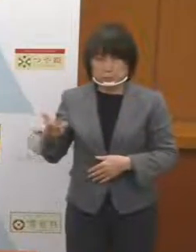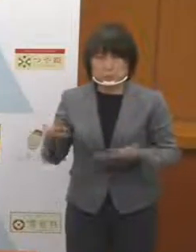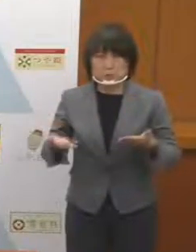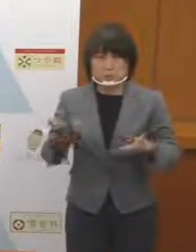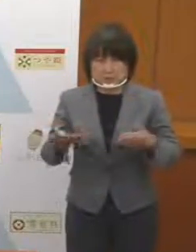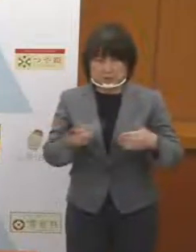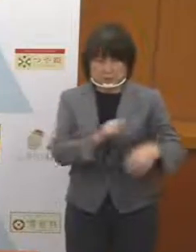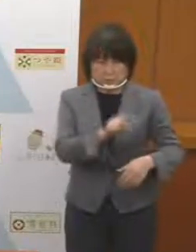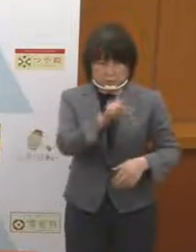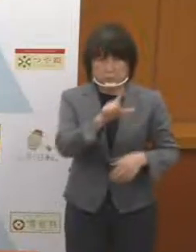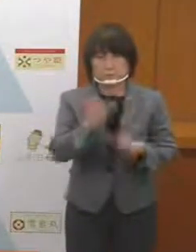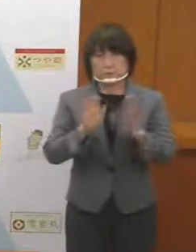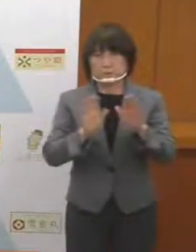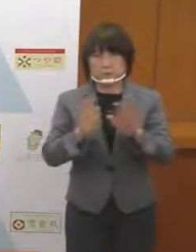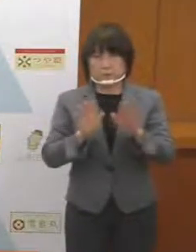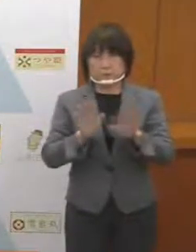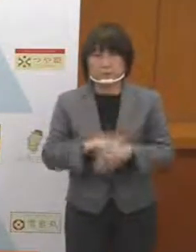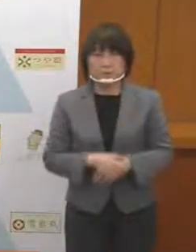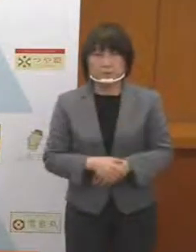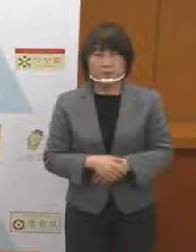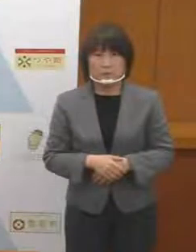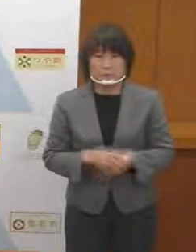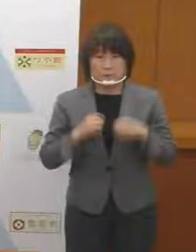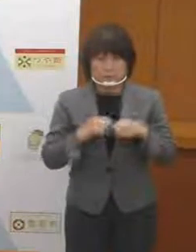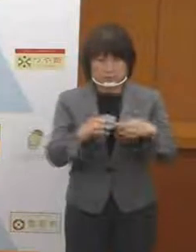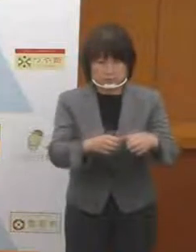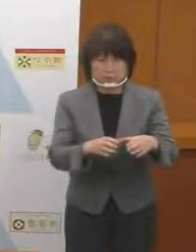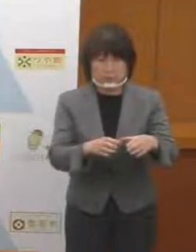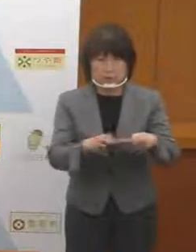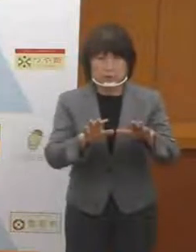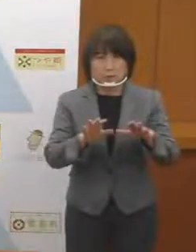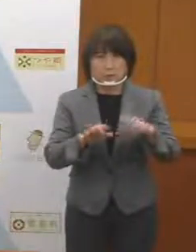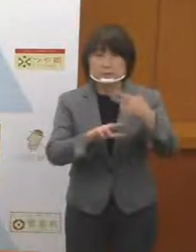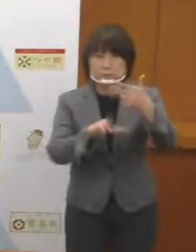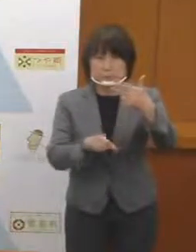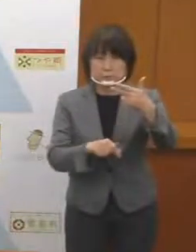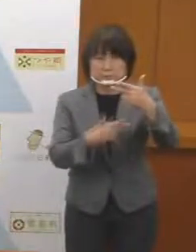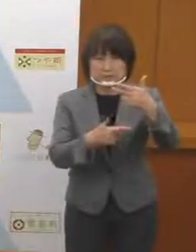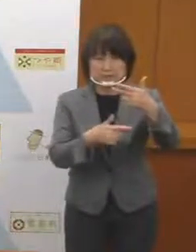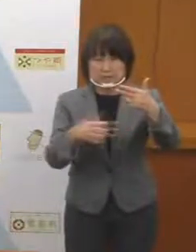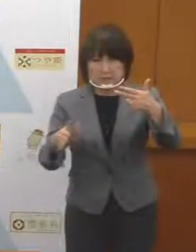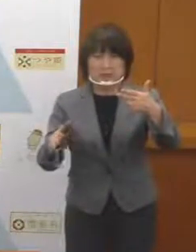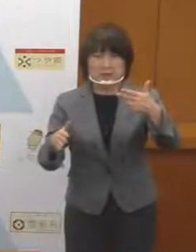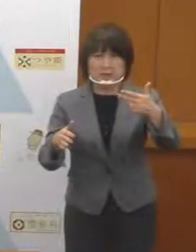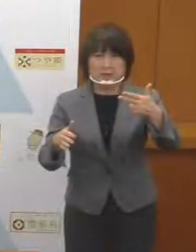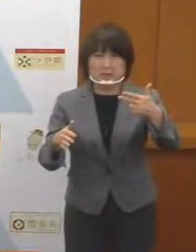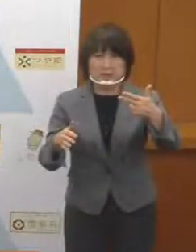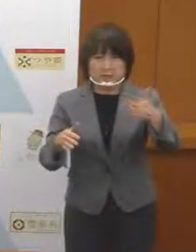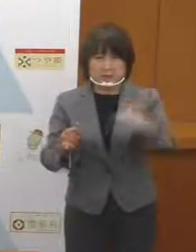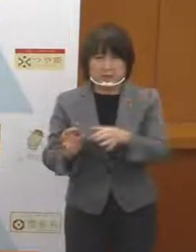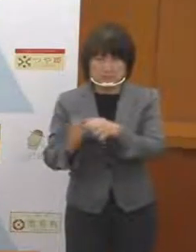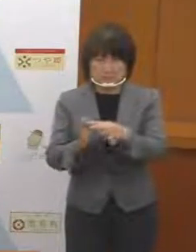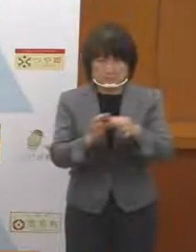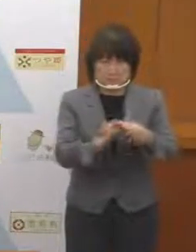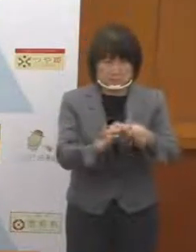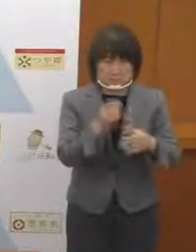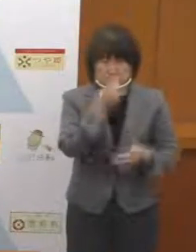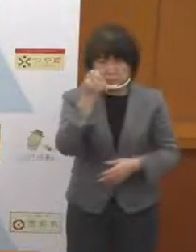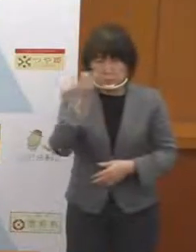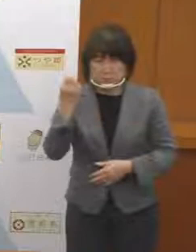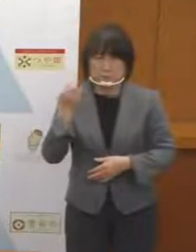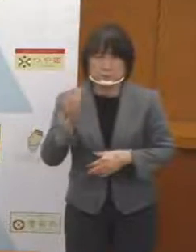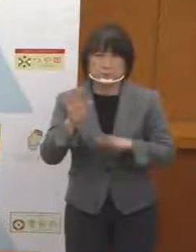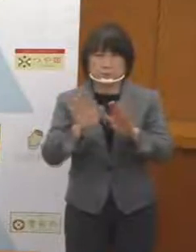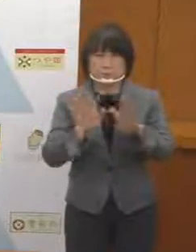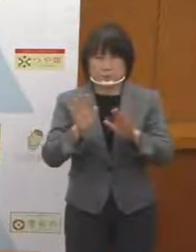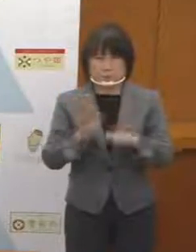上回っているところですまたクラスターも今月66回以降以降は連日のように確認をされており